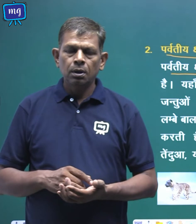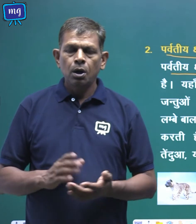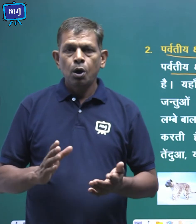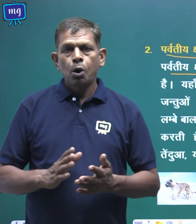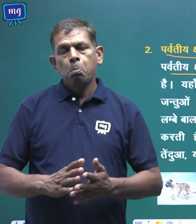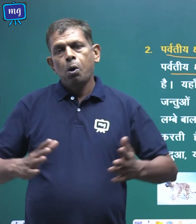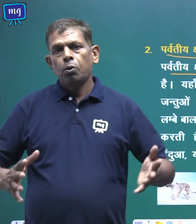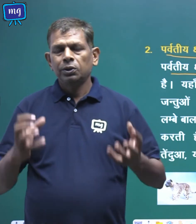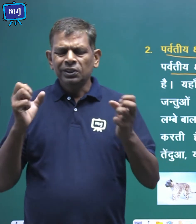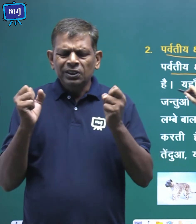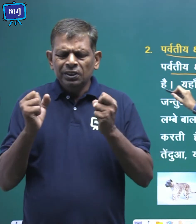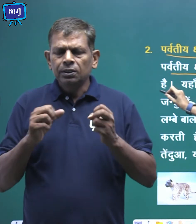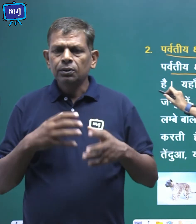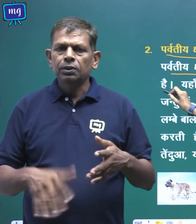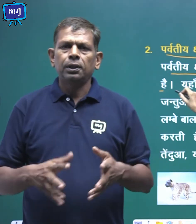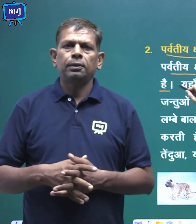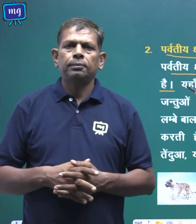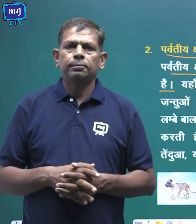बहुत ठंडे होते हैं।